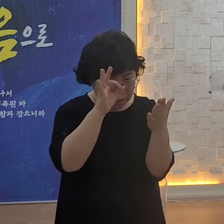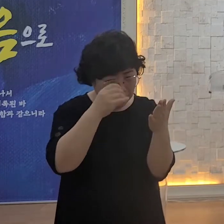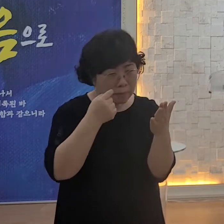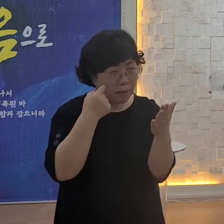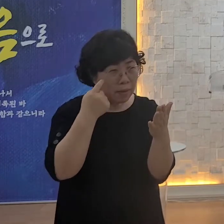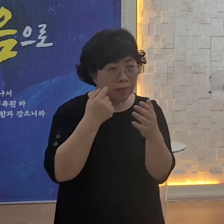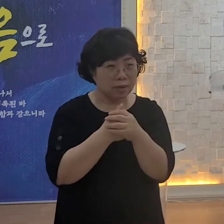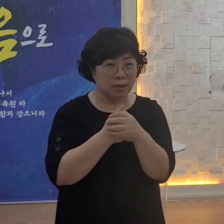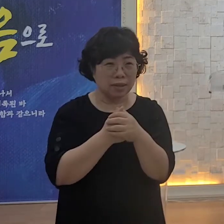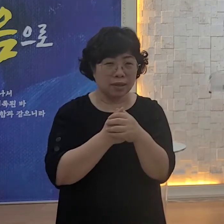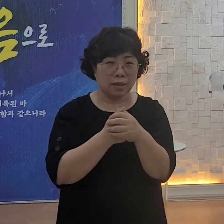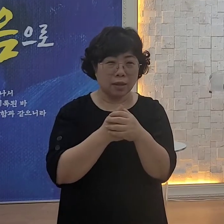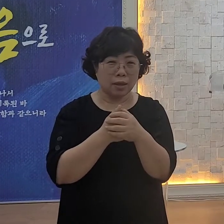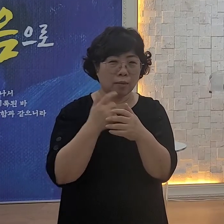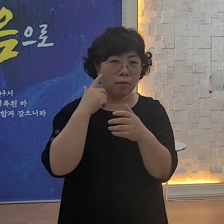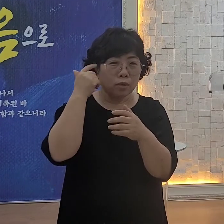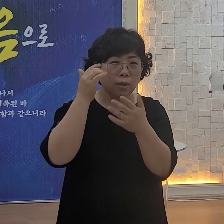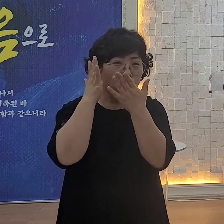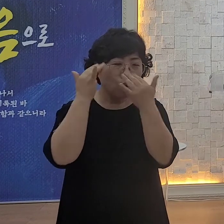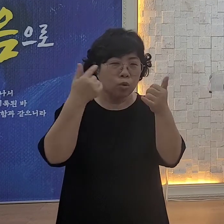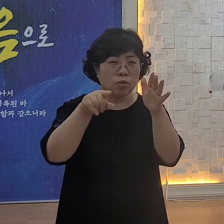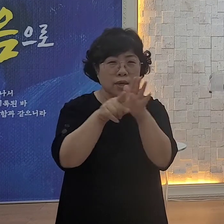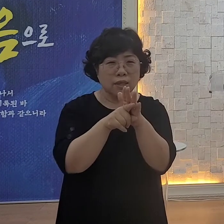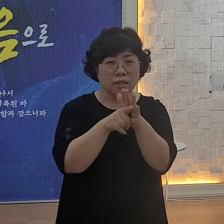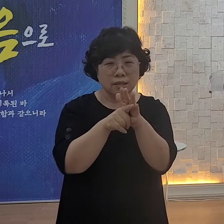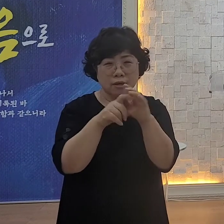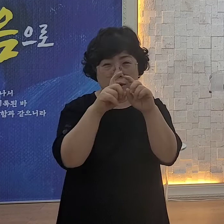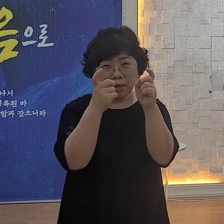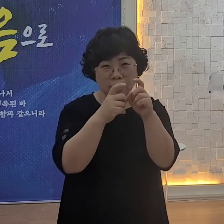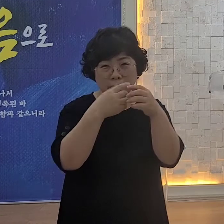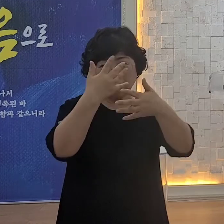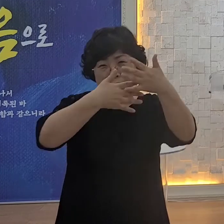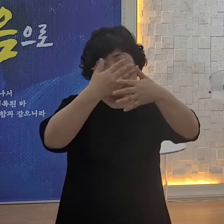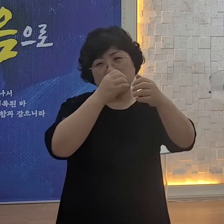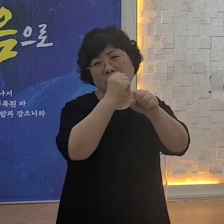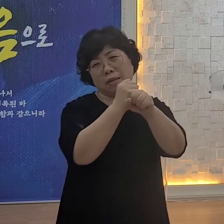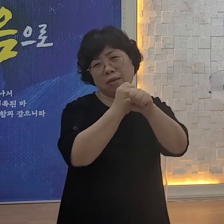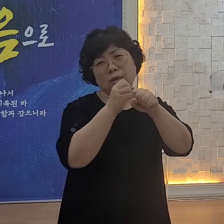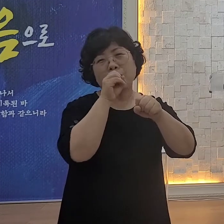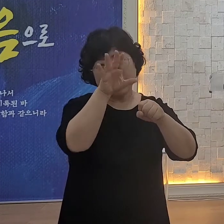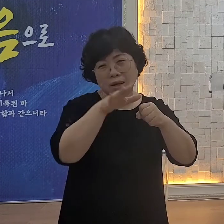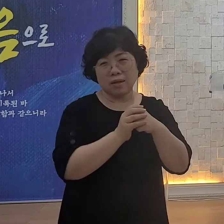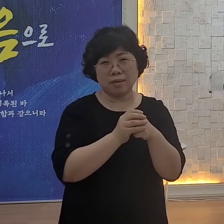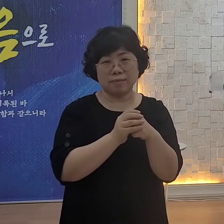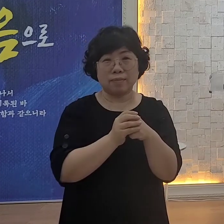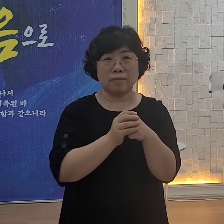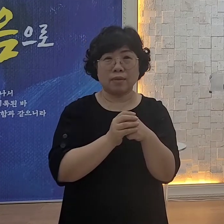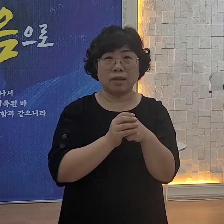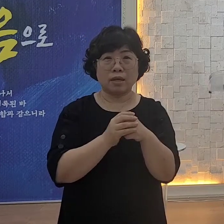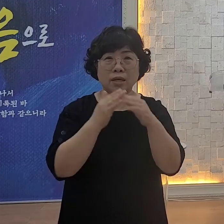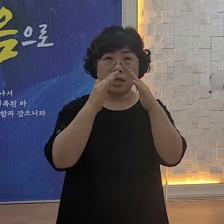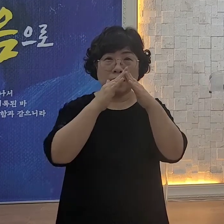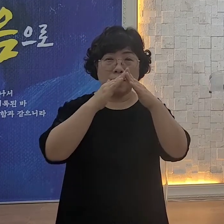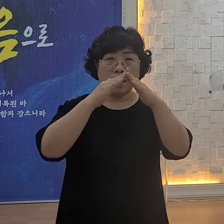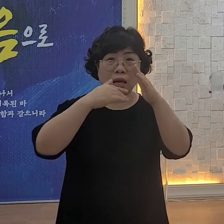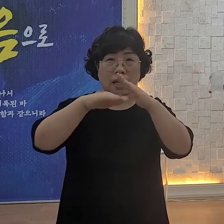한번 찾아보세요. 이거 본인 성경을 꼭 찾아보세요. 299쪽입니다. 각자 자기 성경